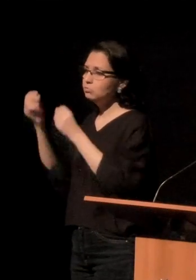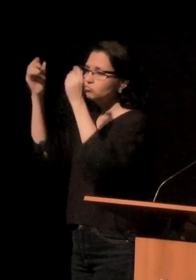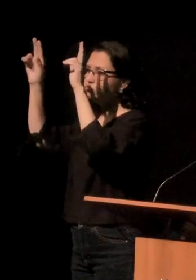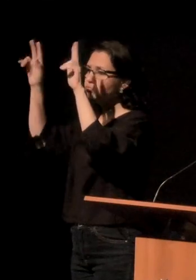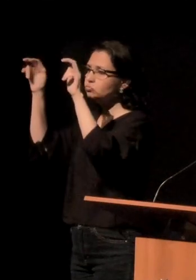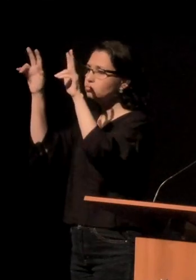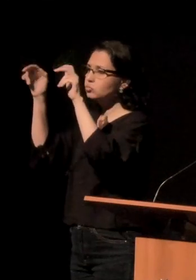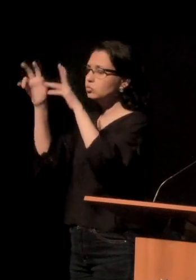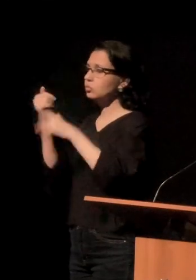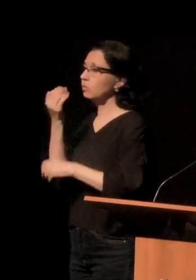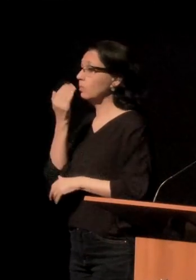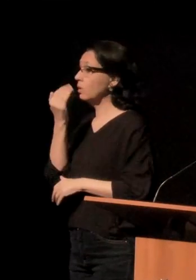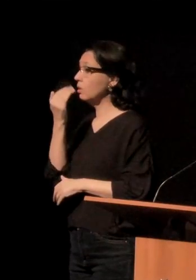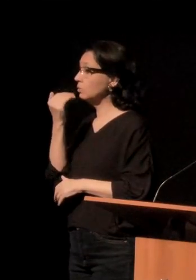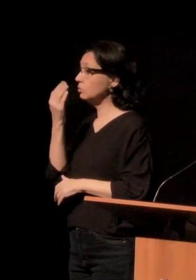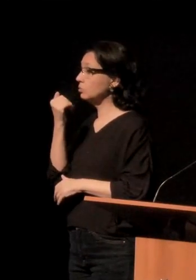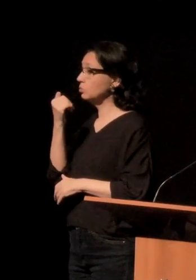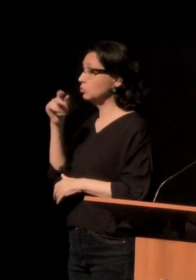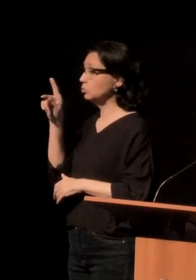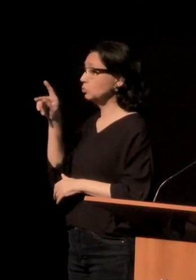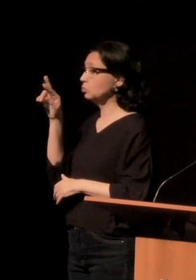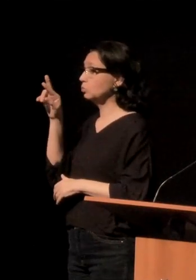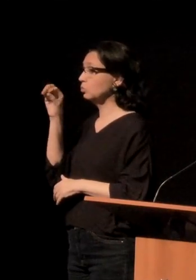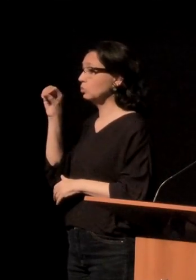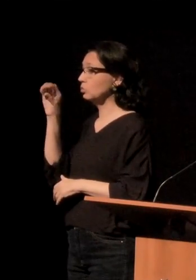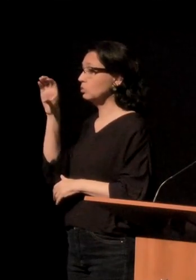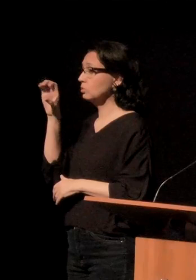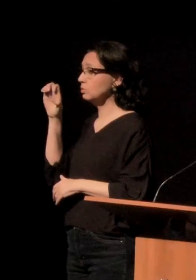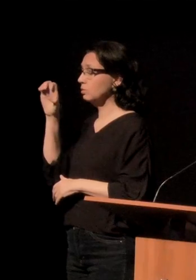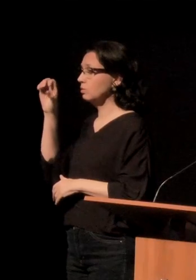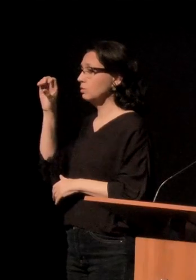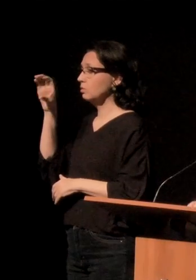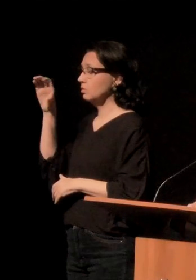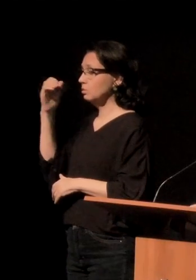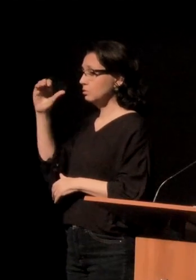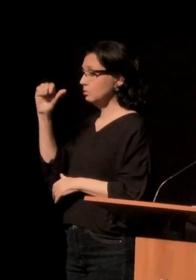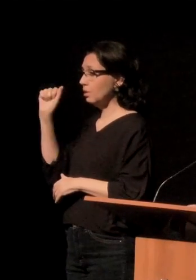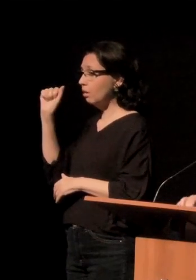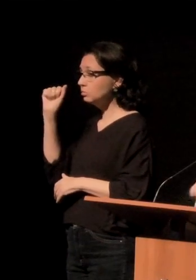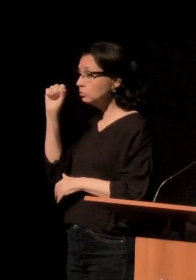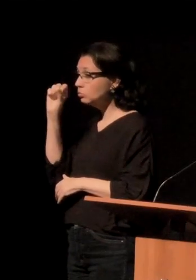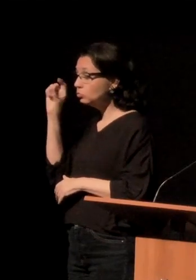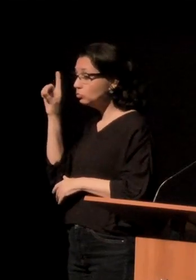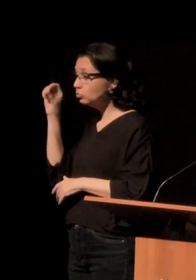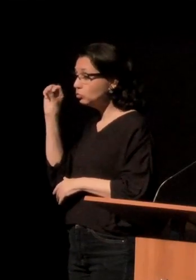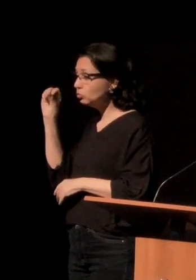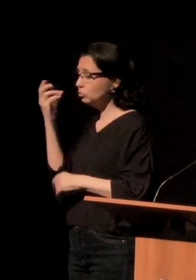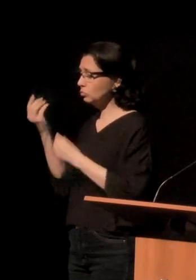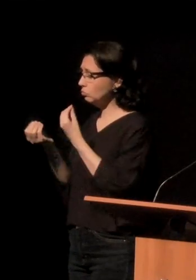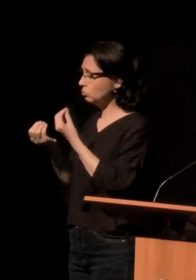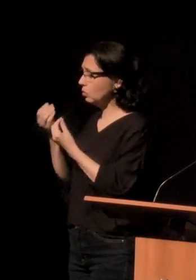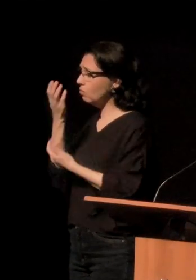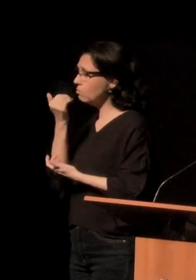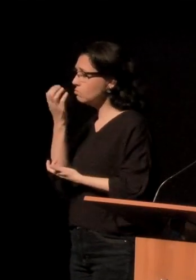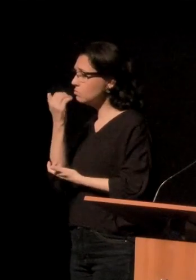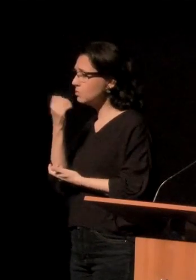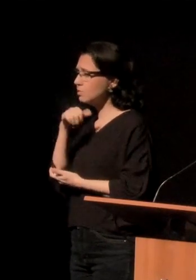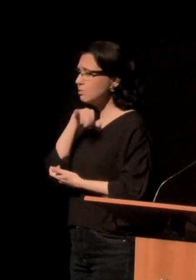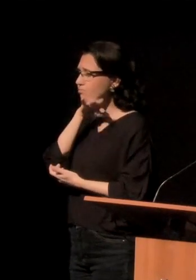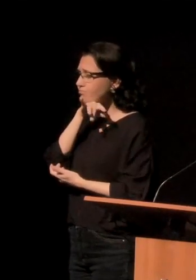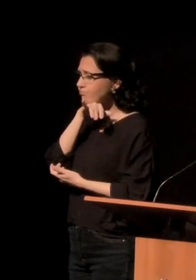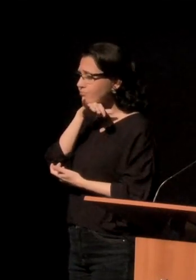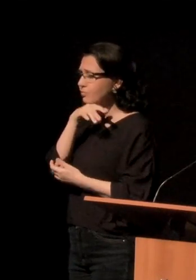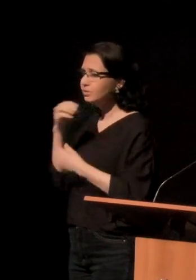nas escolas públicas e privadas do Rio de Janeiro a gente vai voltar a incidir já olhei aqui para para assessora